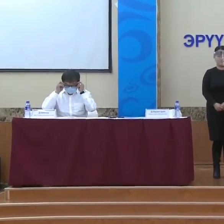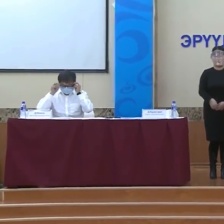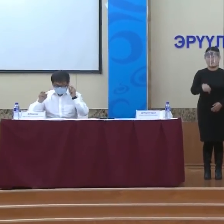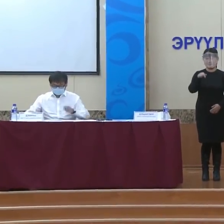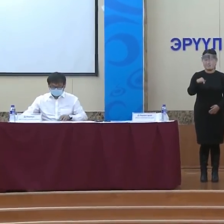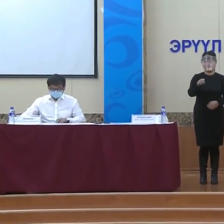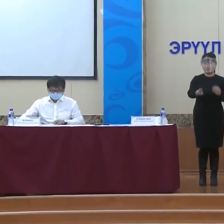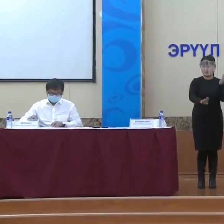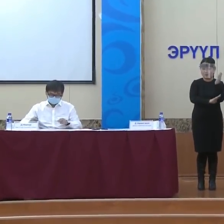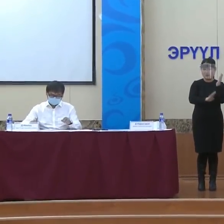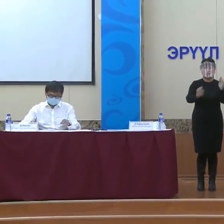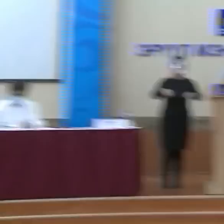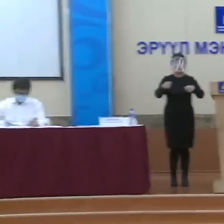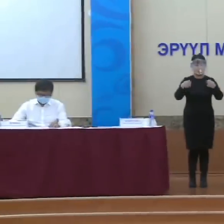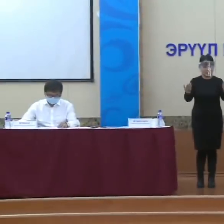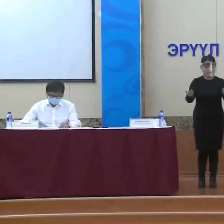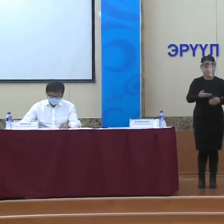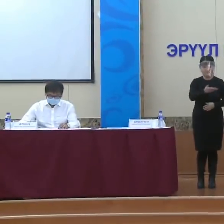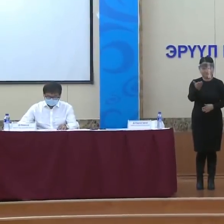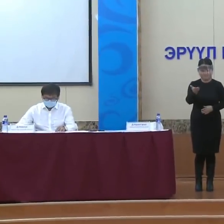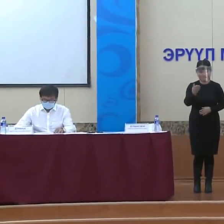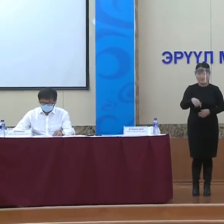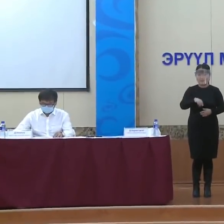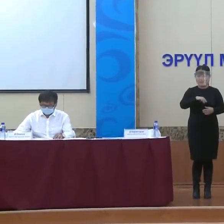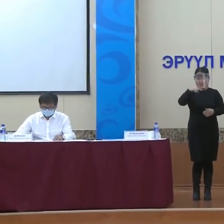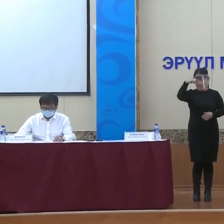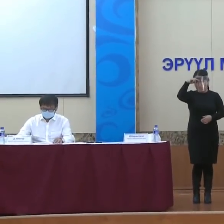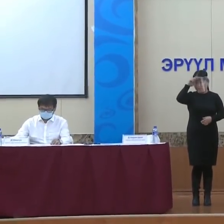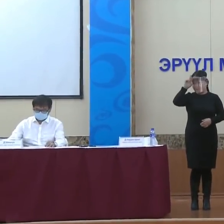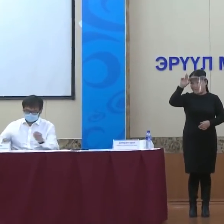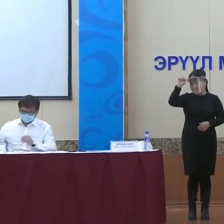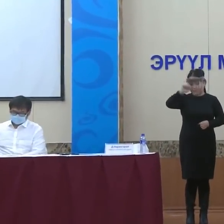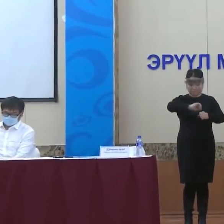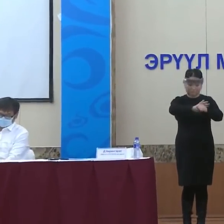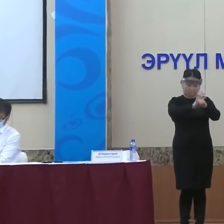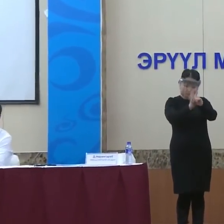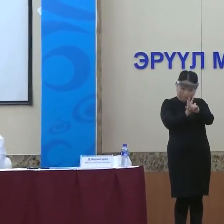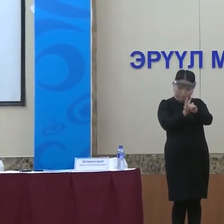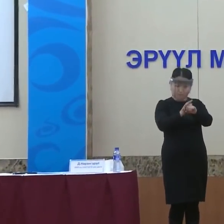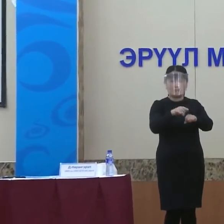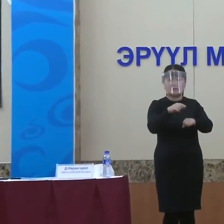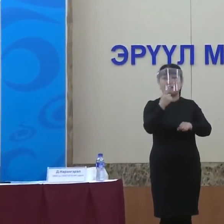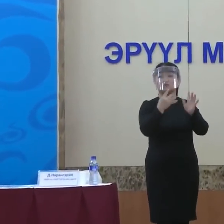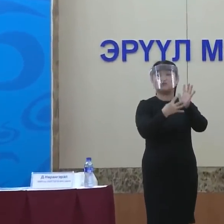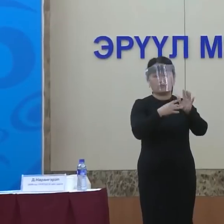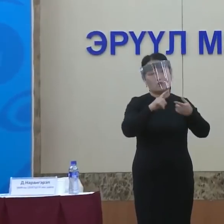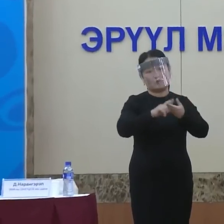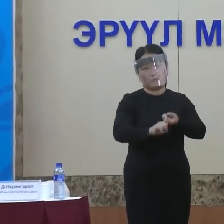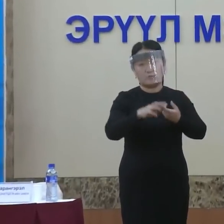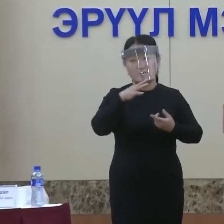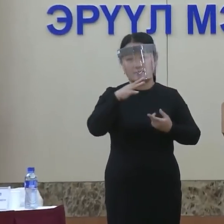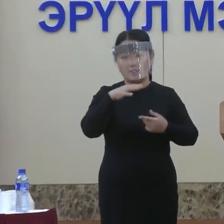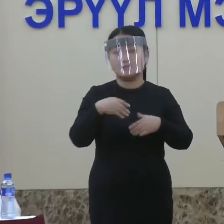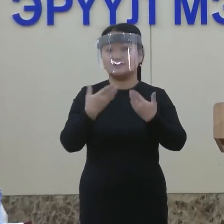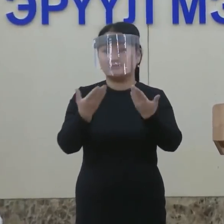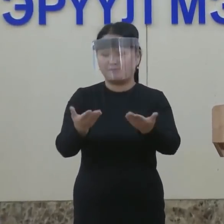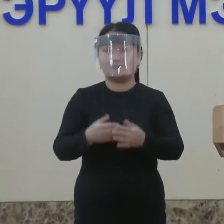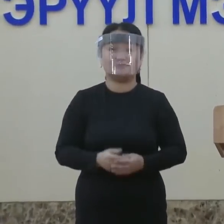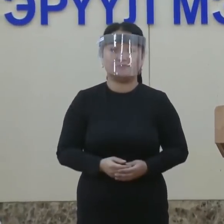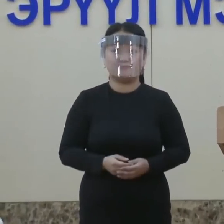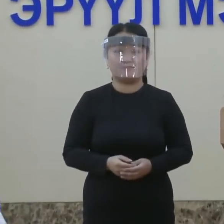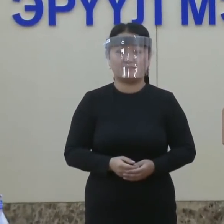За та бүхний өдрийн ямар амгалан айлтгын эрүүл мэндийн яамнаас коронавирус сардар буюу COVID-19-ийн талаарх мэдээлэл өгдөг ээлжид мэдээллийн цаг эхэлж